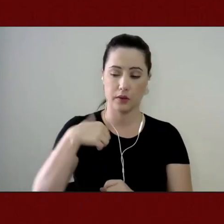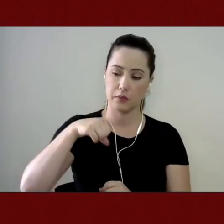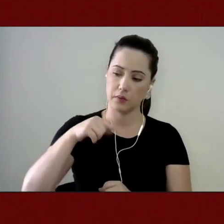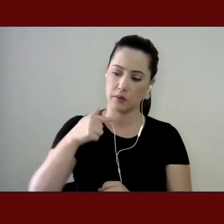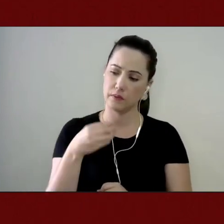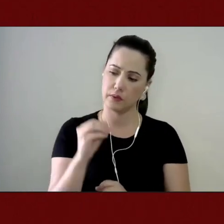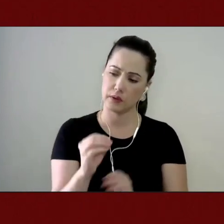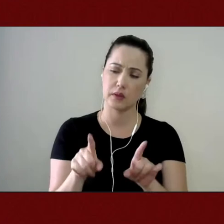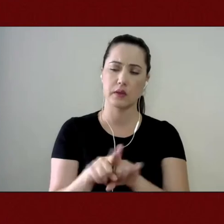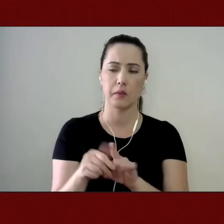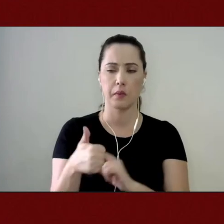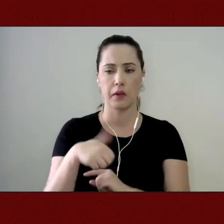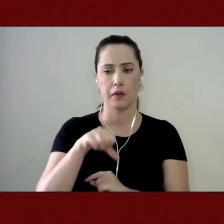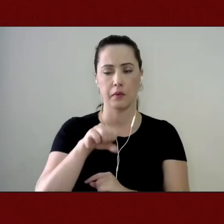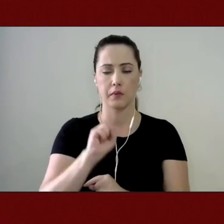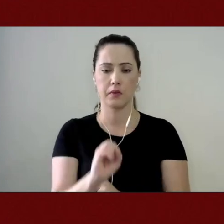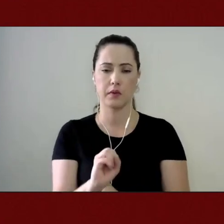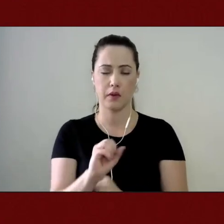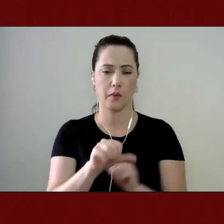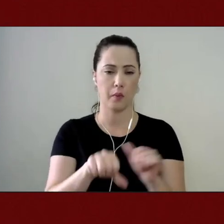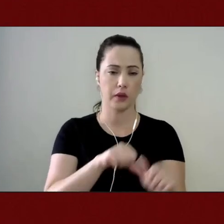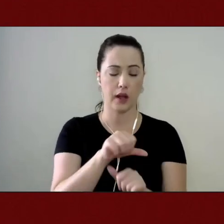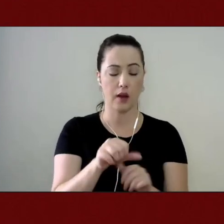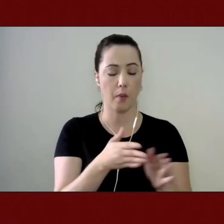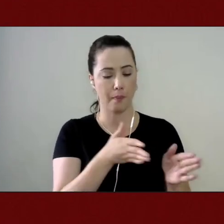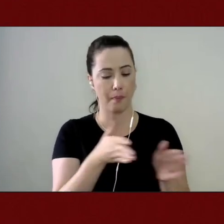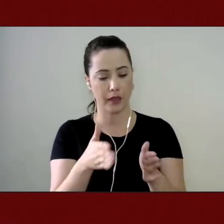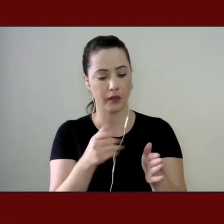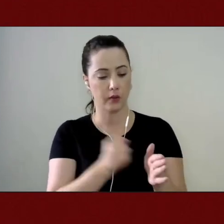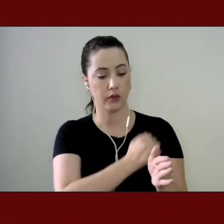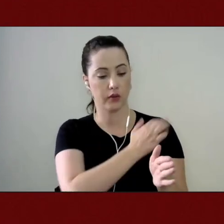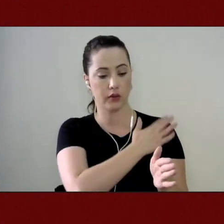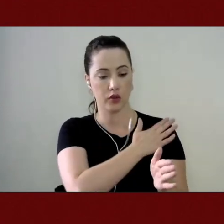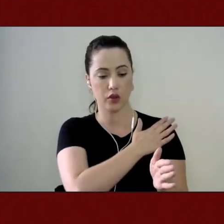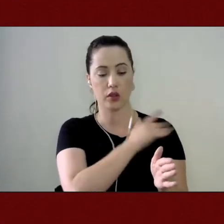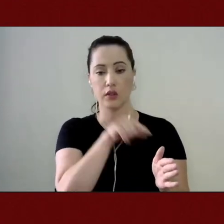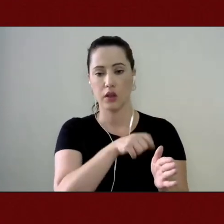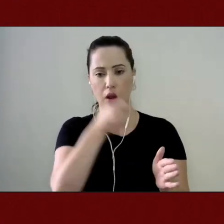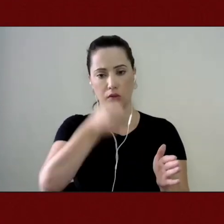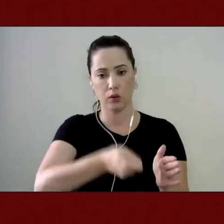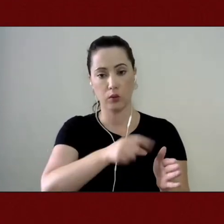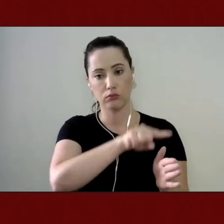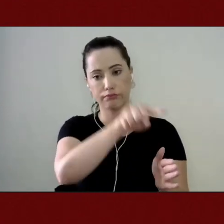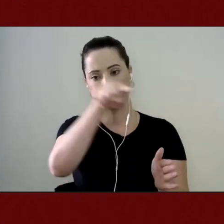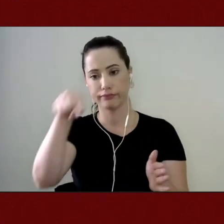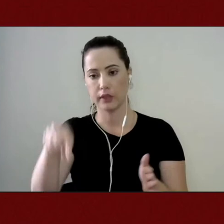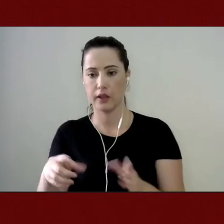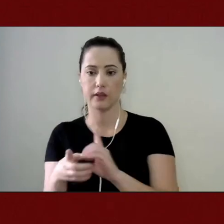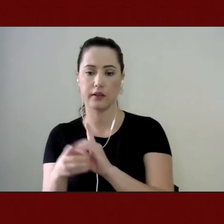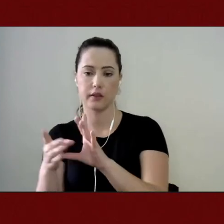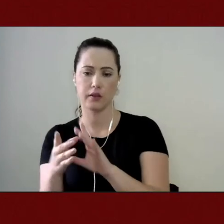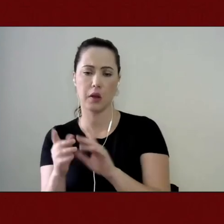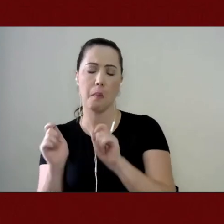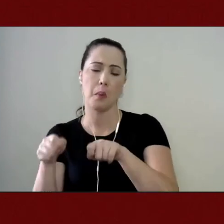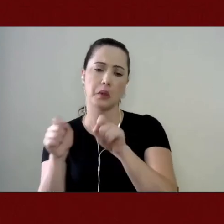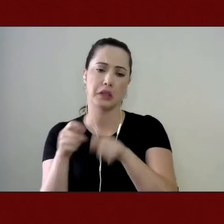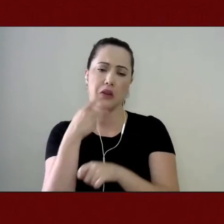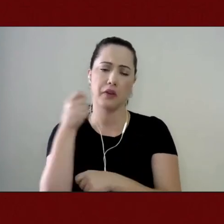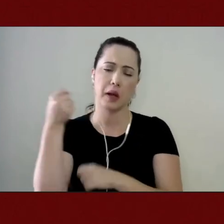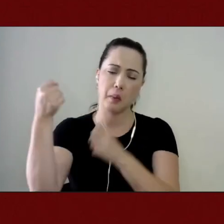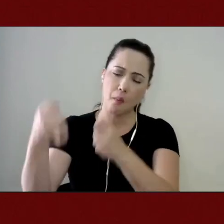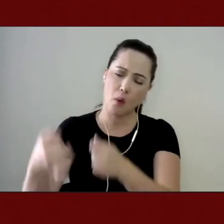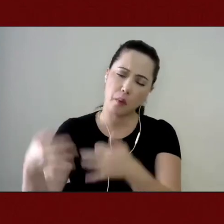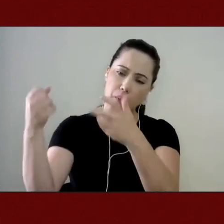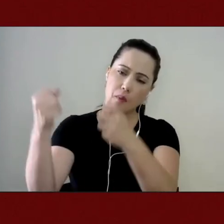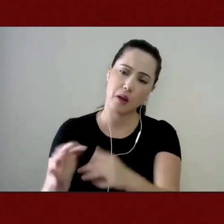da ditadura para a democracia. Sobre isso, eu teria mais observações e considerações,